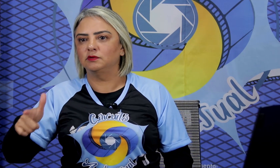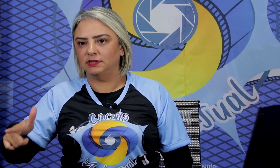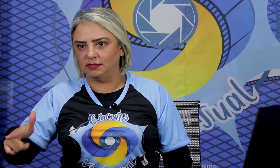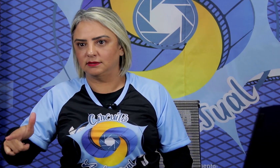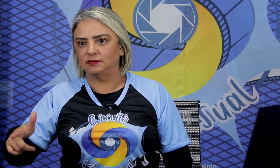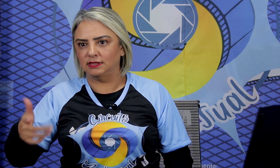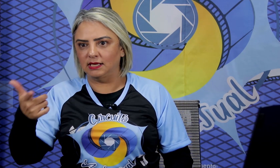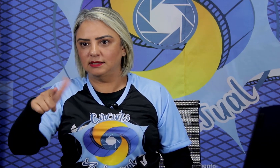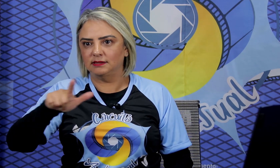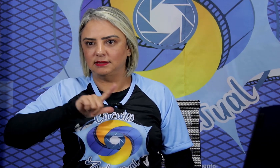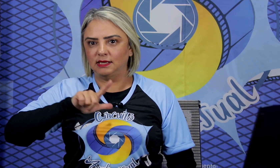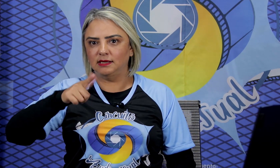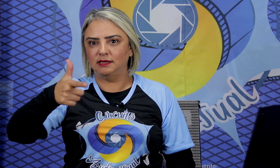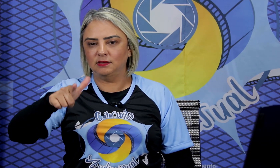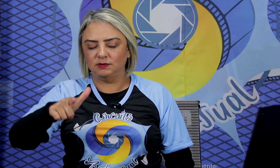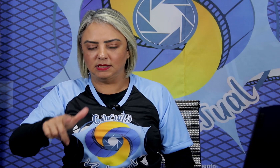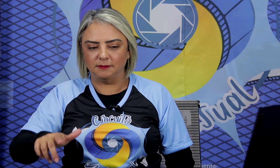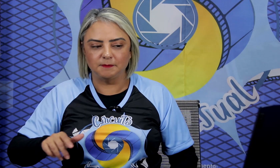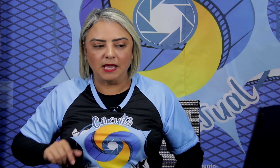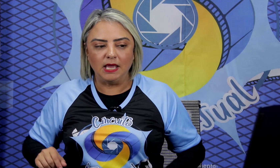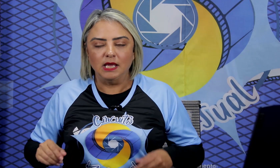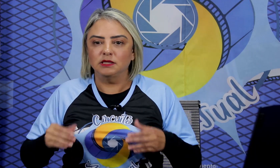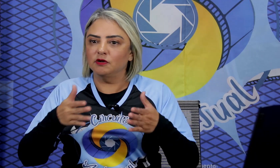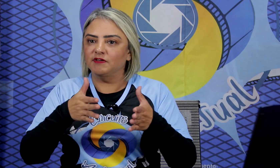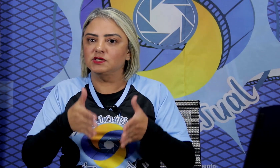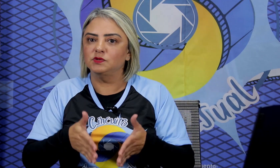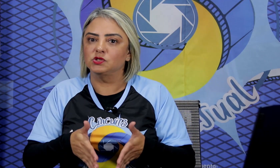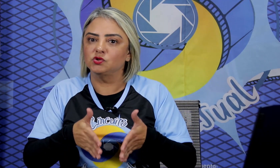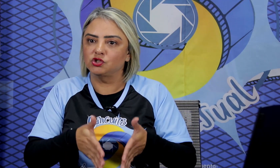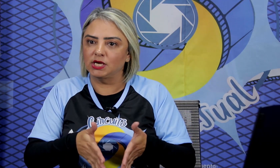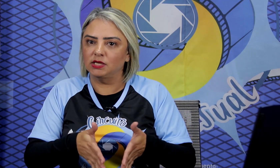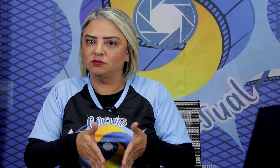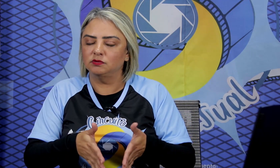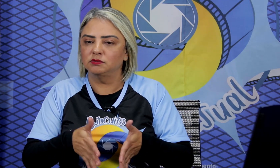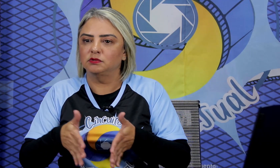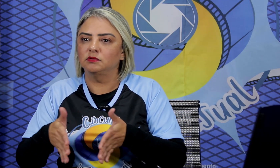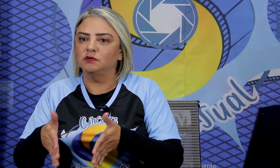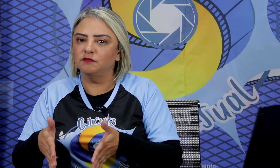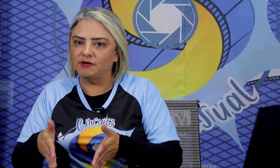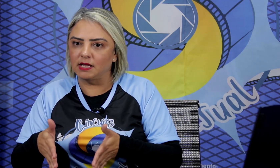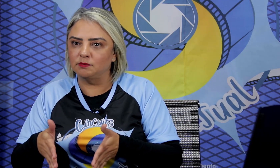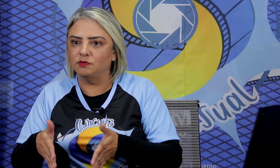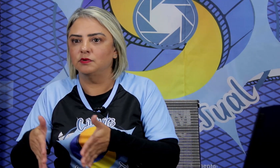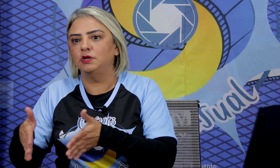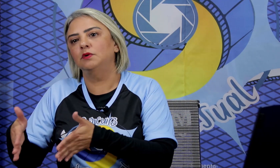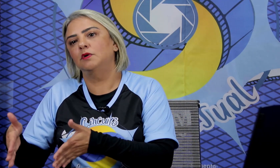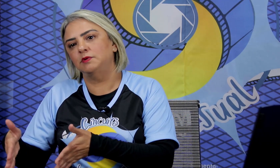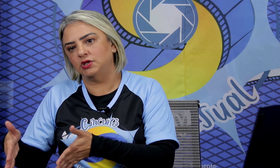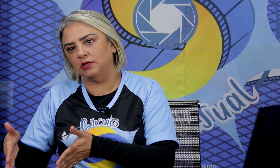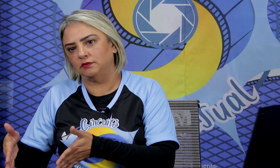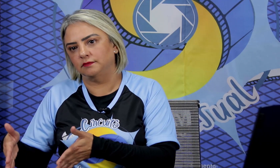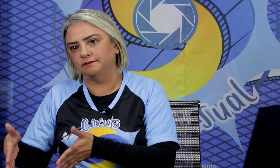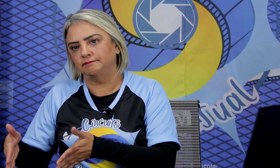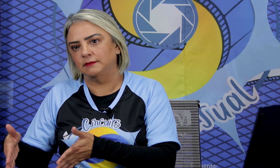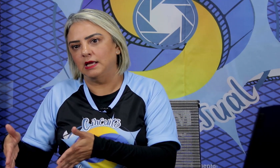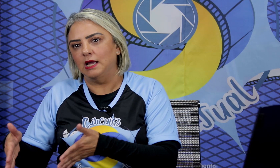ter, né? Ter e não ter. Então, eu faço isso, sujeito, o verbo e o objeto.